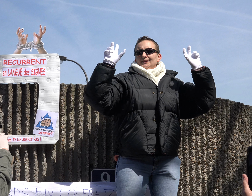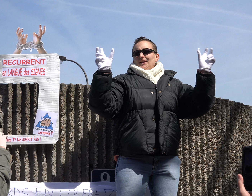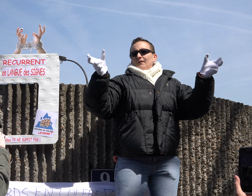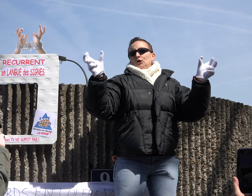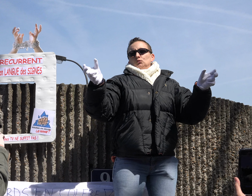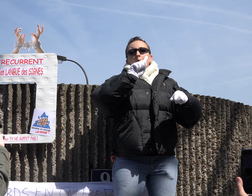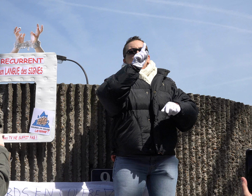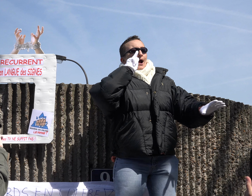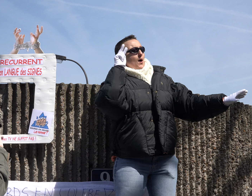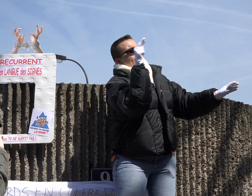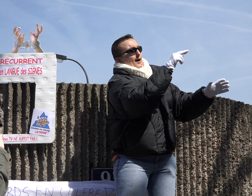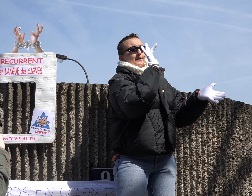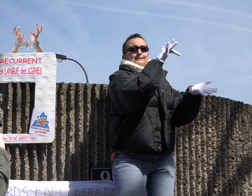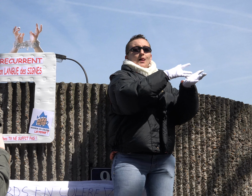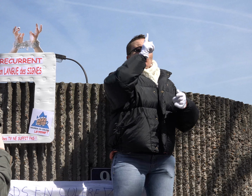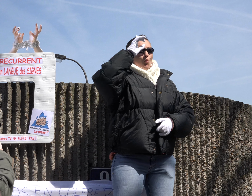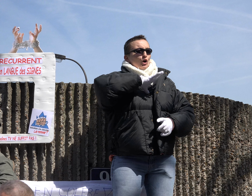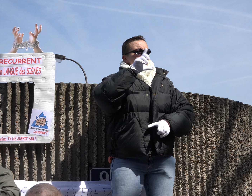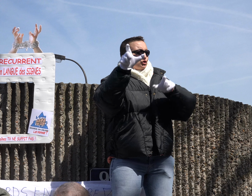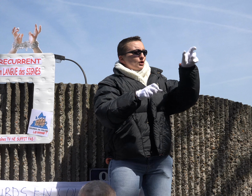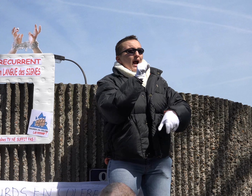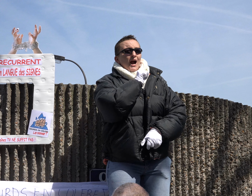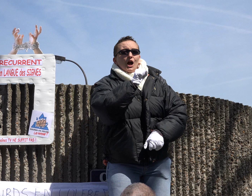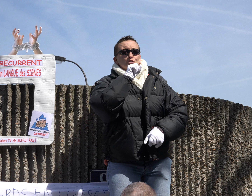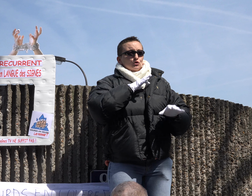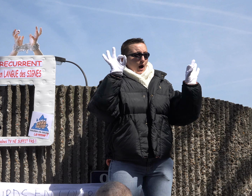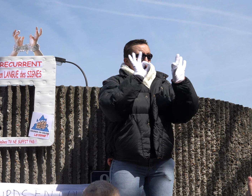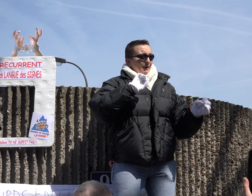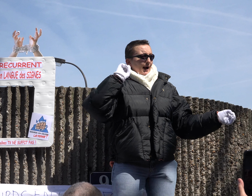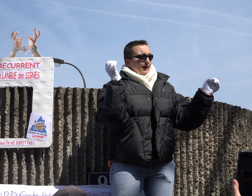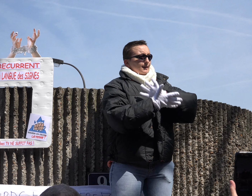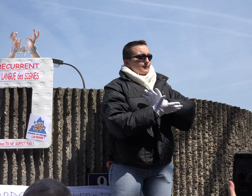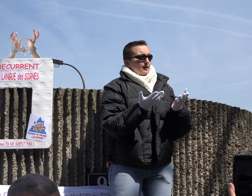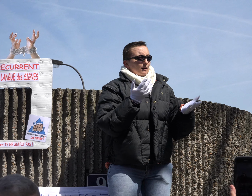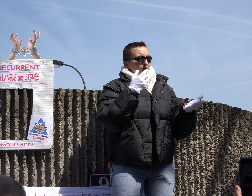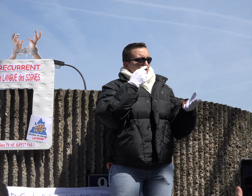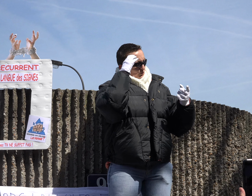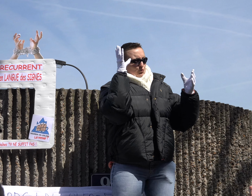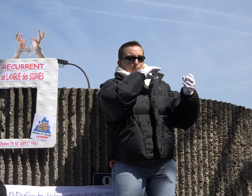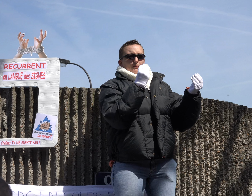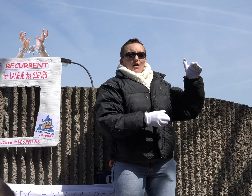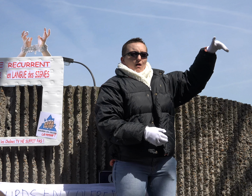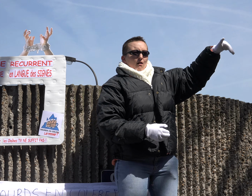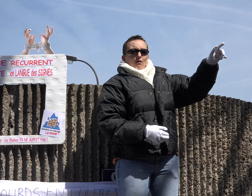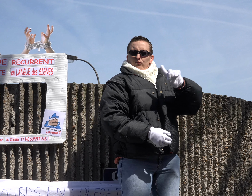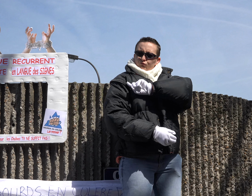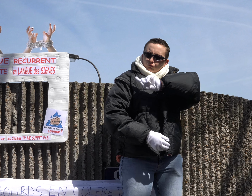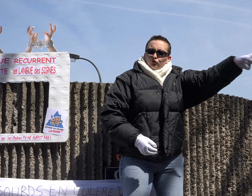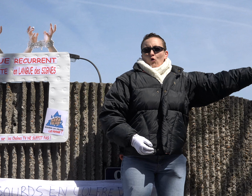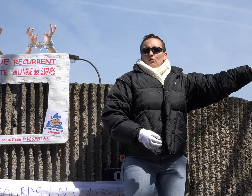vous pouvez regarder en replay sur le site internet, vous pouvez regarder en direct sur le site internet. On nous dit qu'il y a des